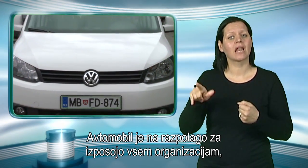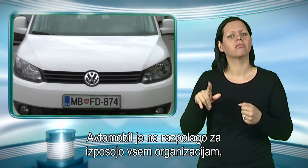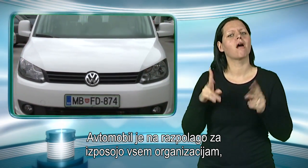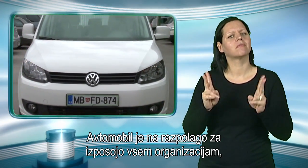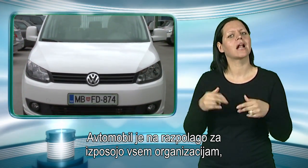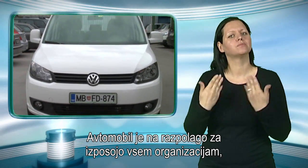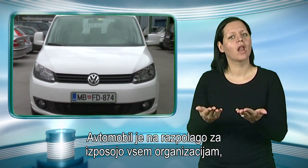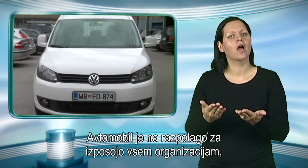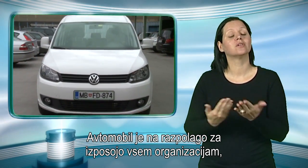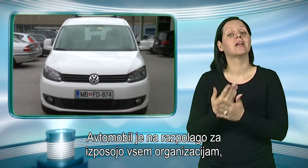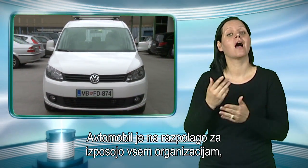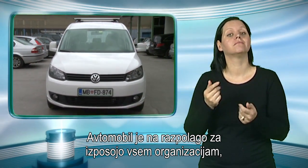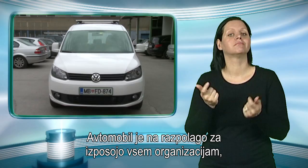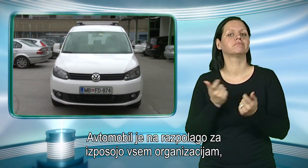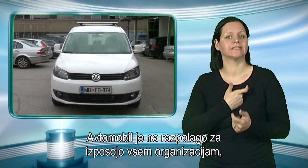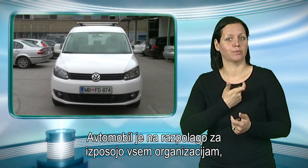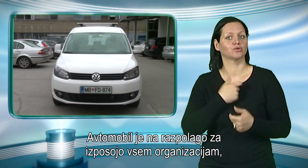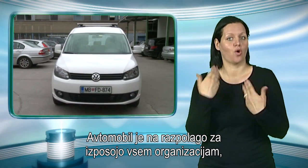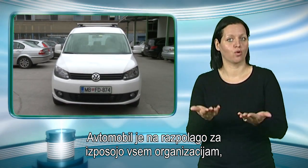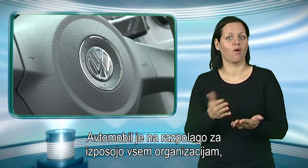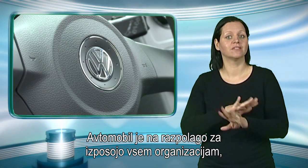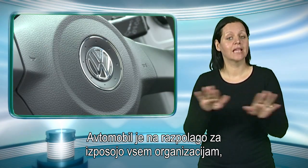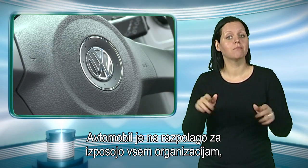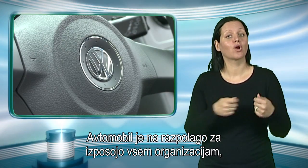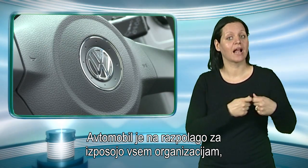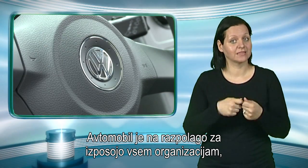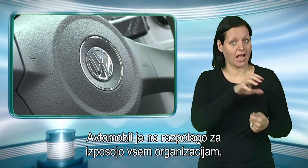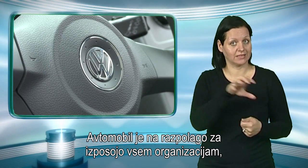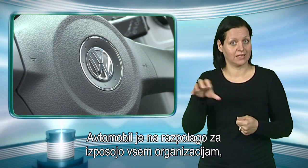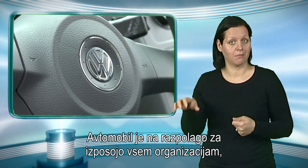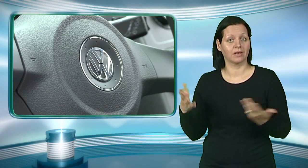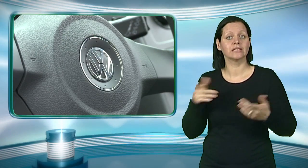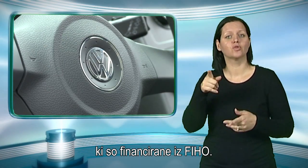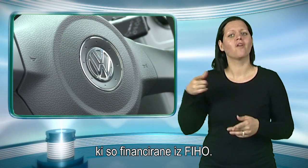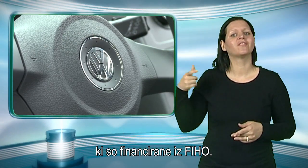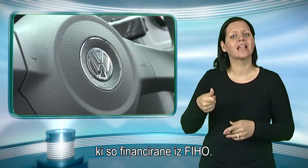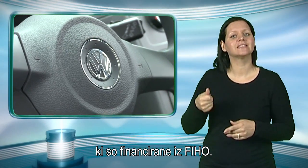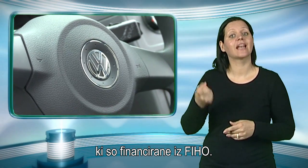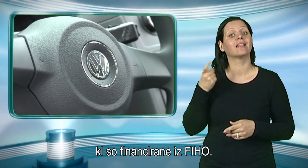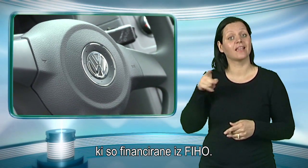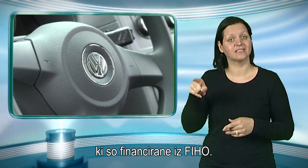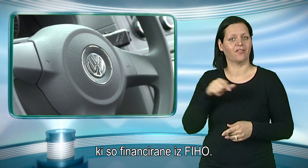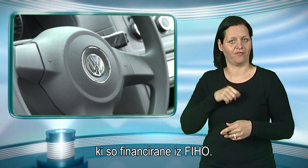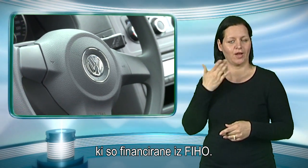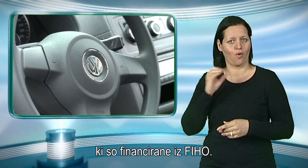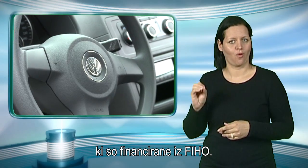Avtomobil je na razpolago za izposojo vsem organizacijam, ki so financirane iz FIHO.